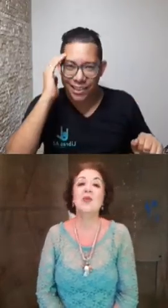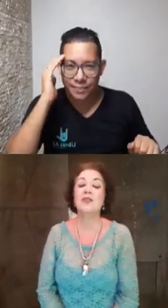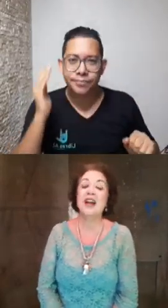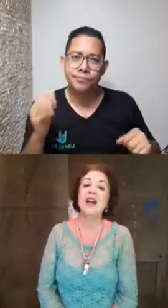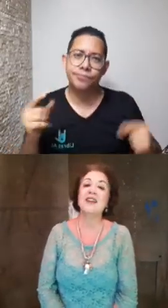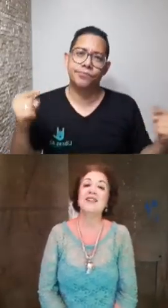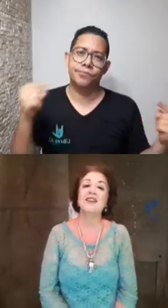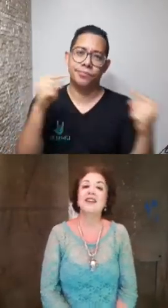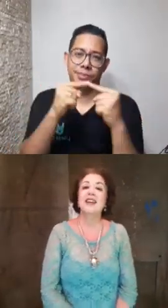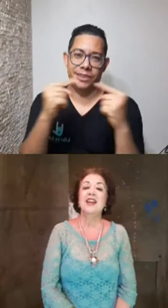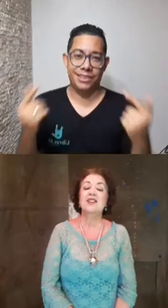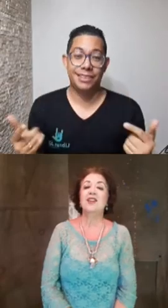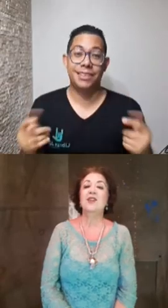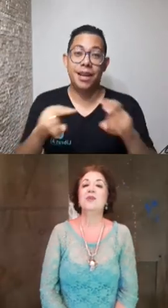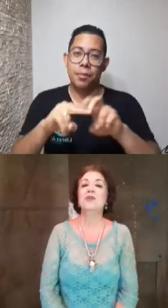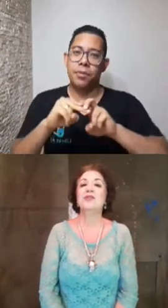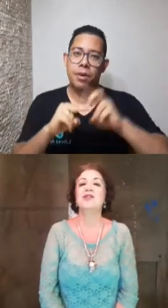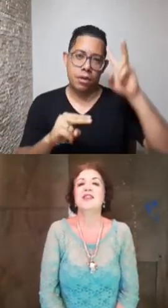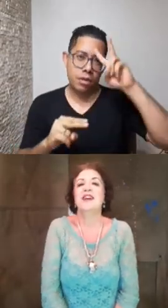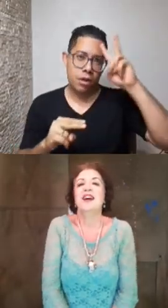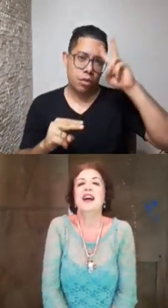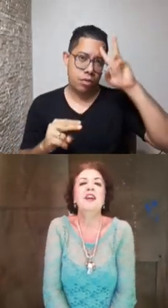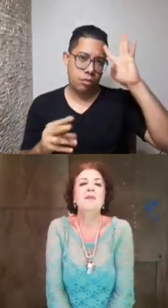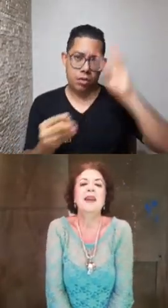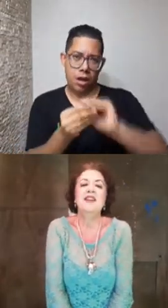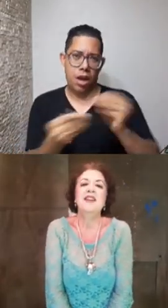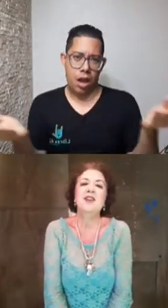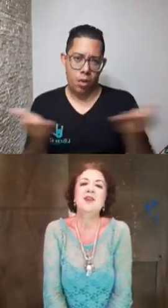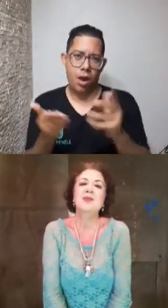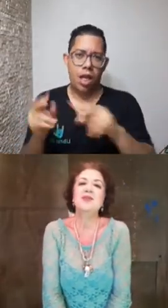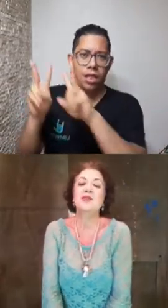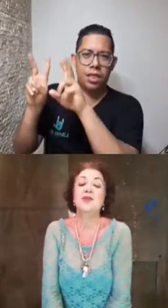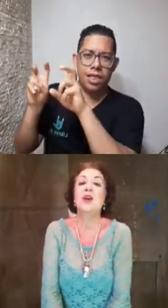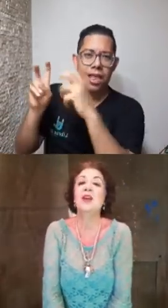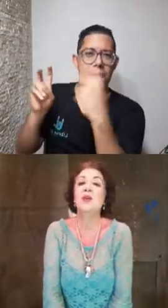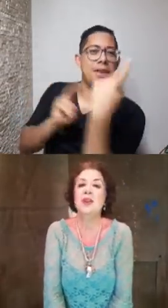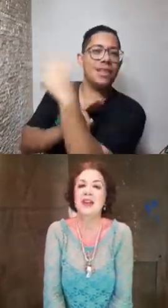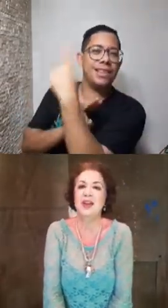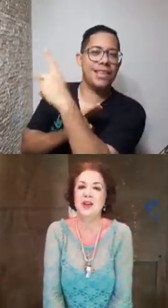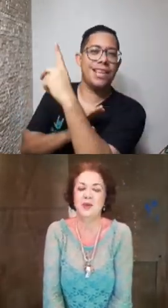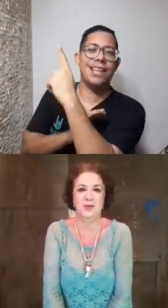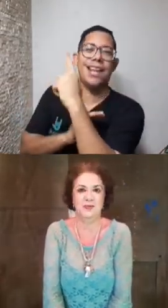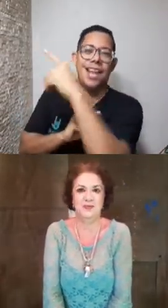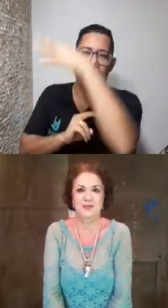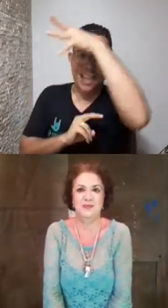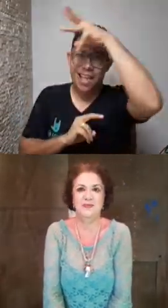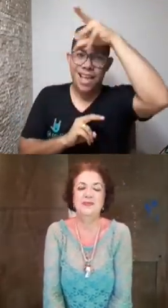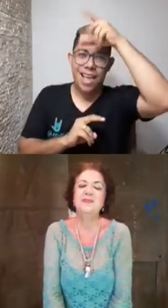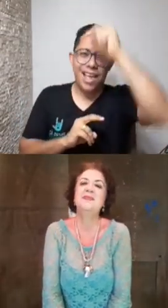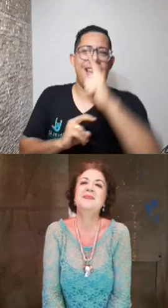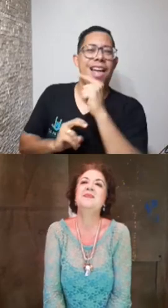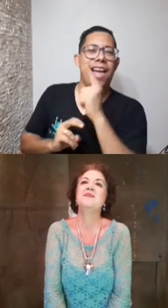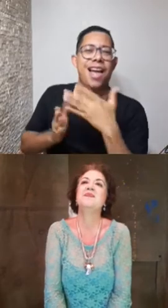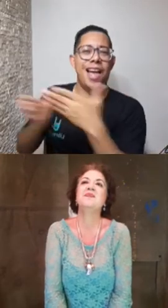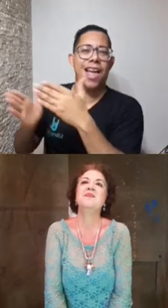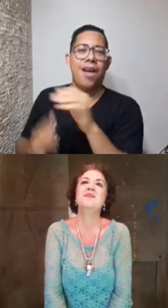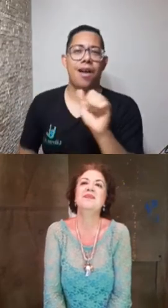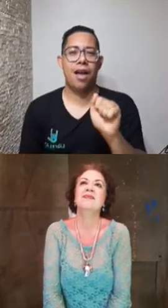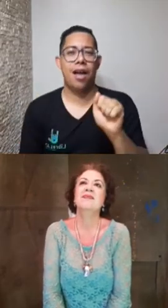é contada entre os ribeirinhos do Rio Negro.